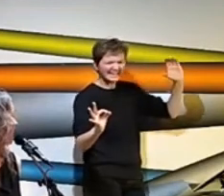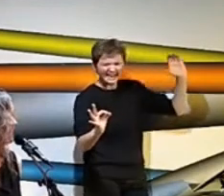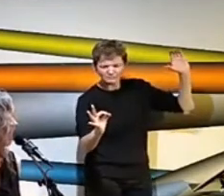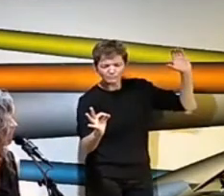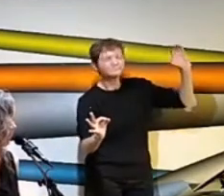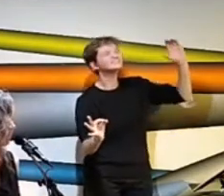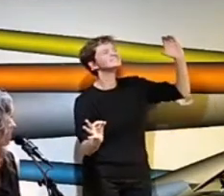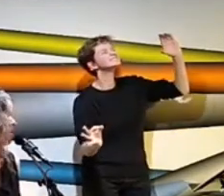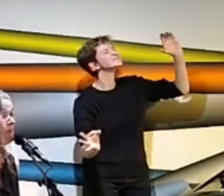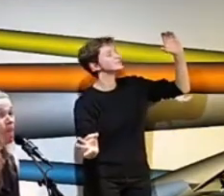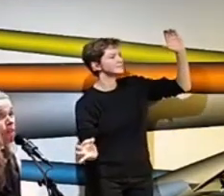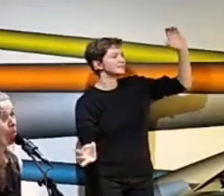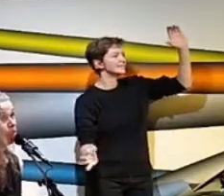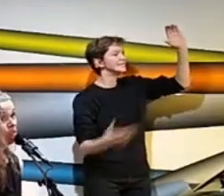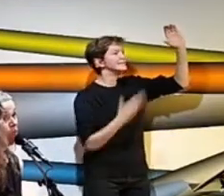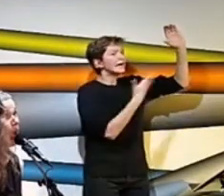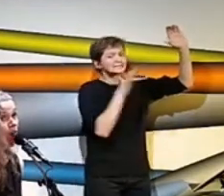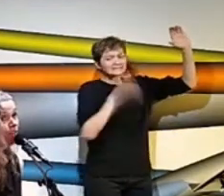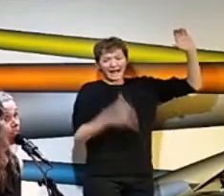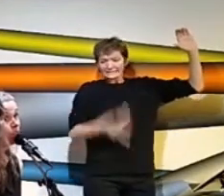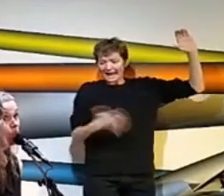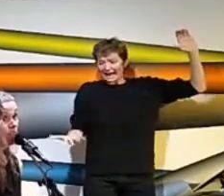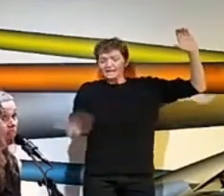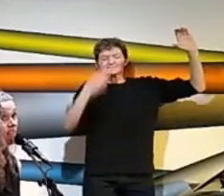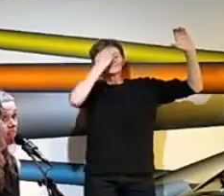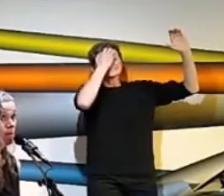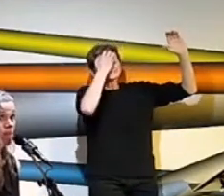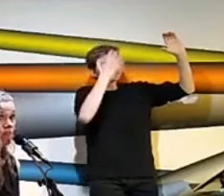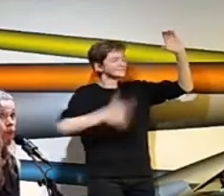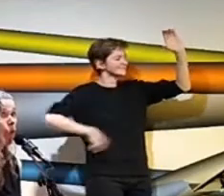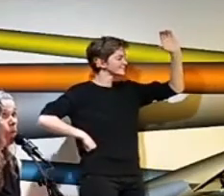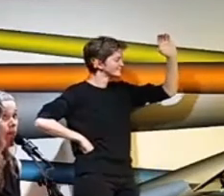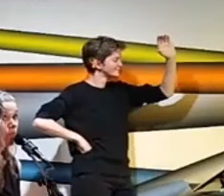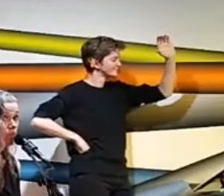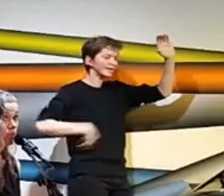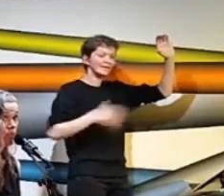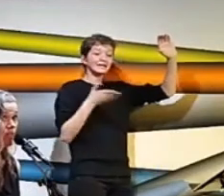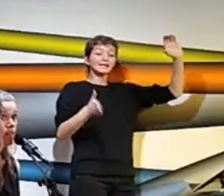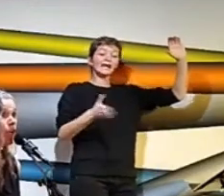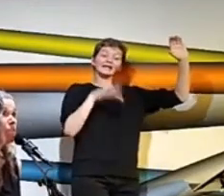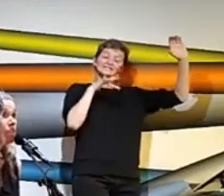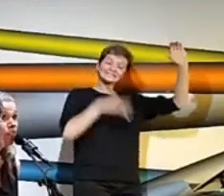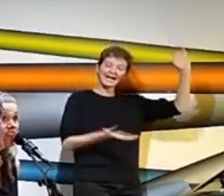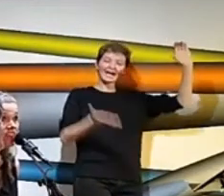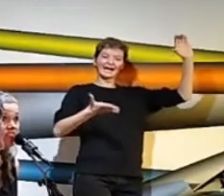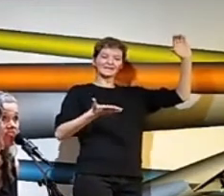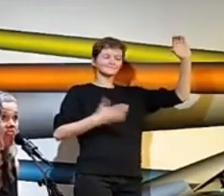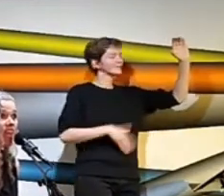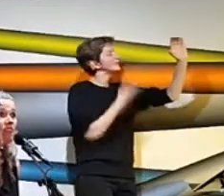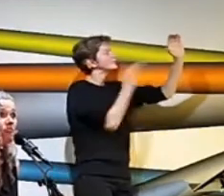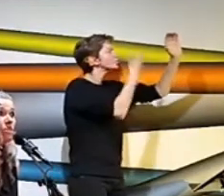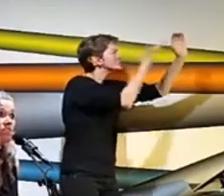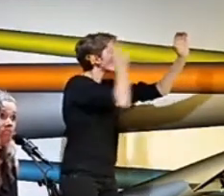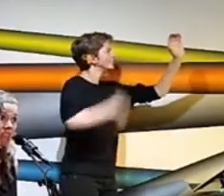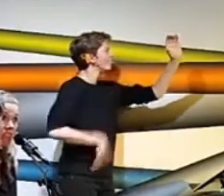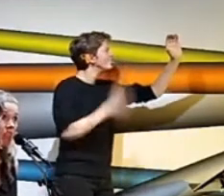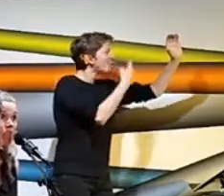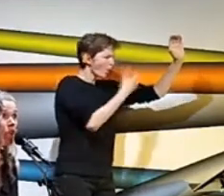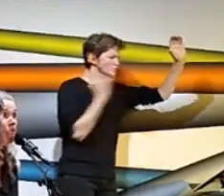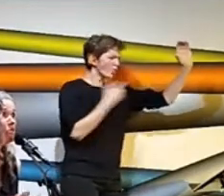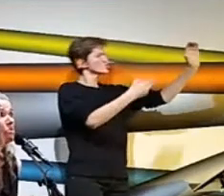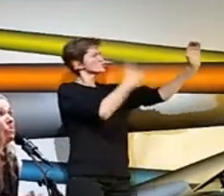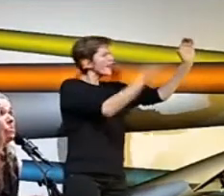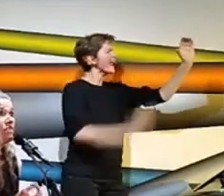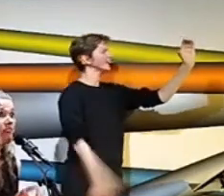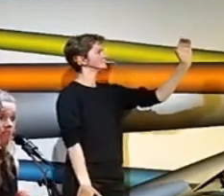Mond ist längst schon da. Der Mond ist da, aber die Sonne die sieht er nicht. Um er zu sehen, was finster sein. Sie weiß es nicht, wenn